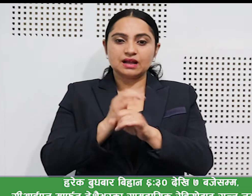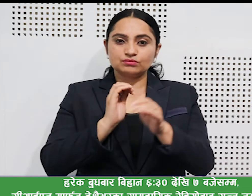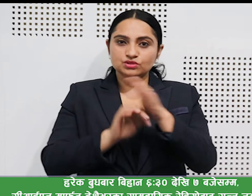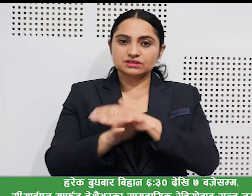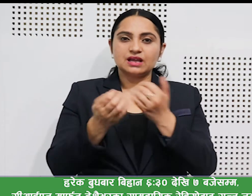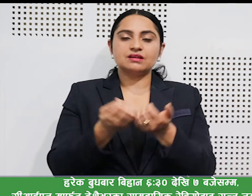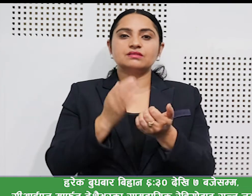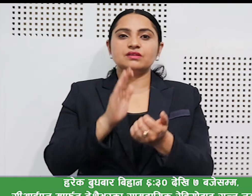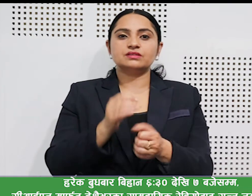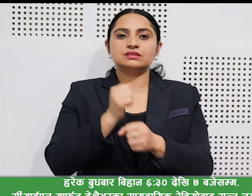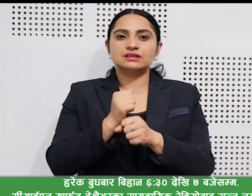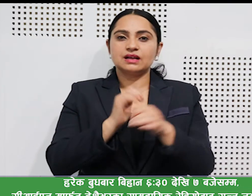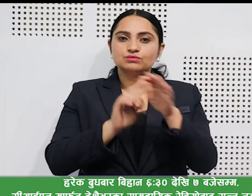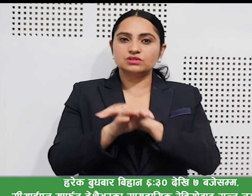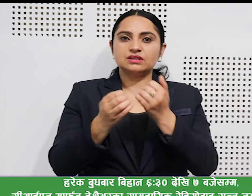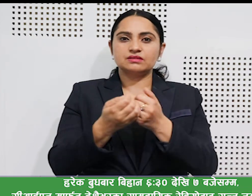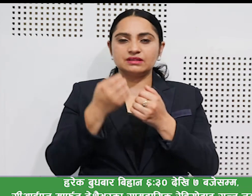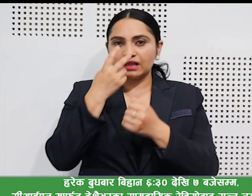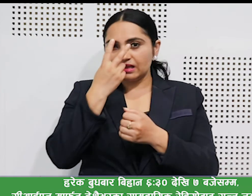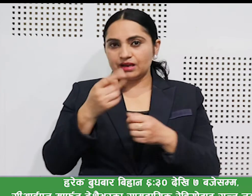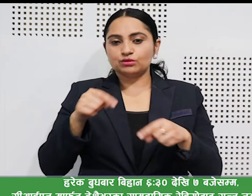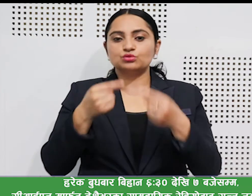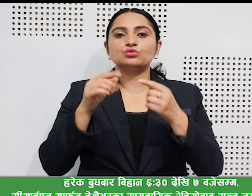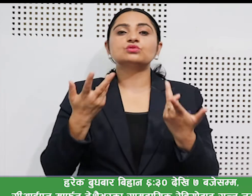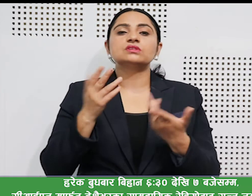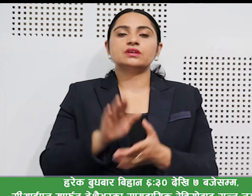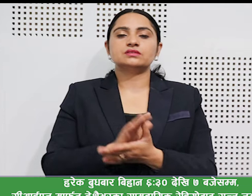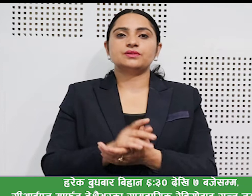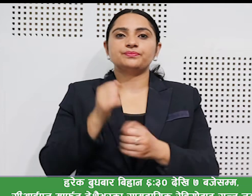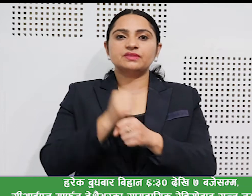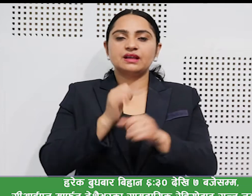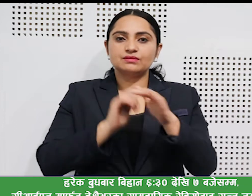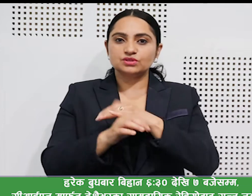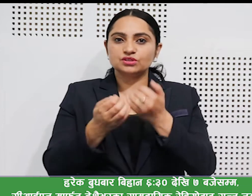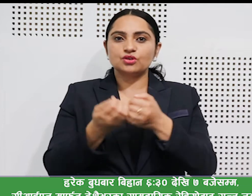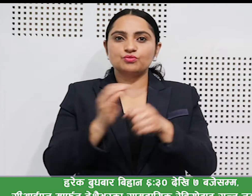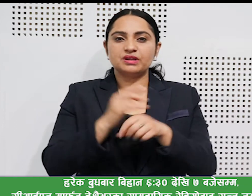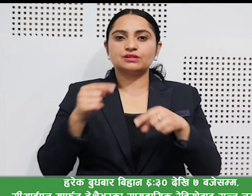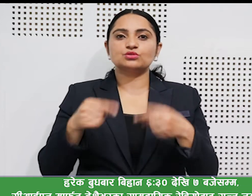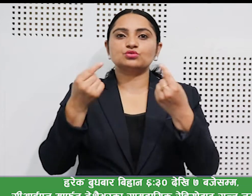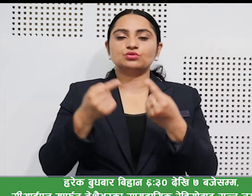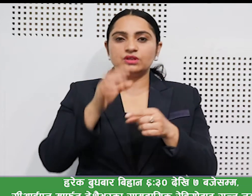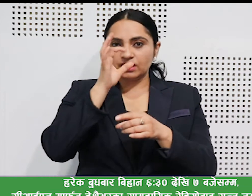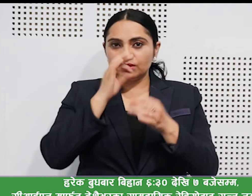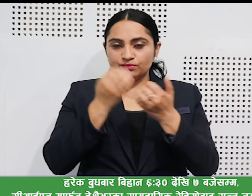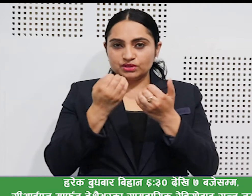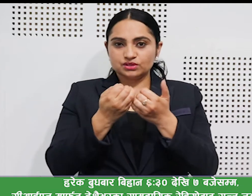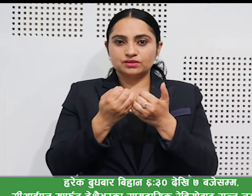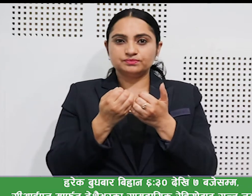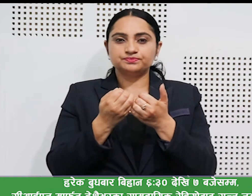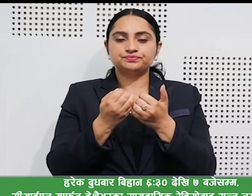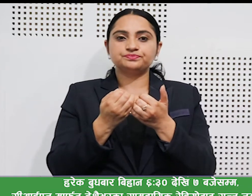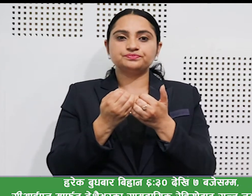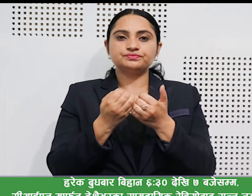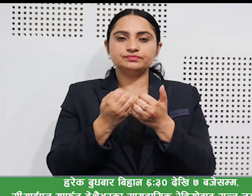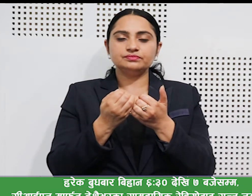भएको छ, कार्यान्वयन गर्दाखेरि देखिएका चुनौतीहरू चाहिँ के रहे? कार्यान्वयन गर्दा देखिएका चुनौती भनेको चाहिँ खास गरी त्यो घरलौरी इन्फर्मेसनहरू